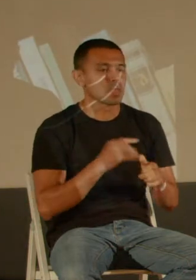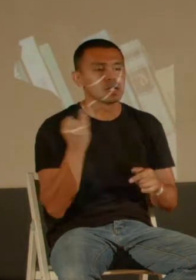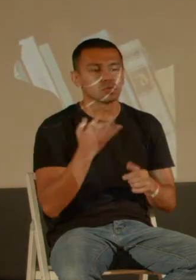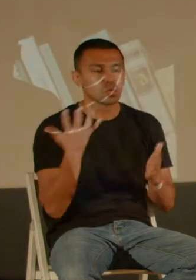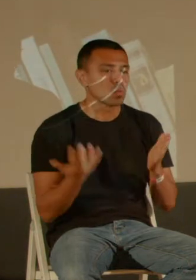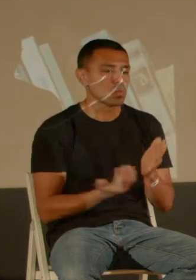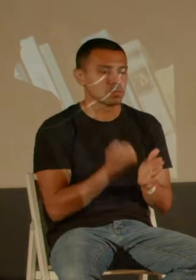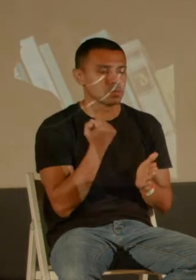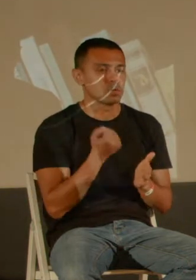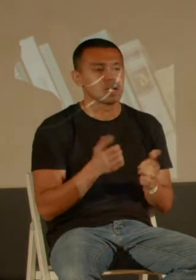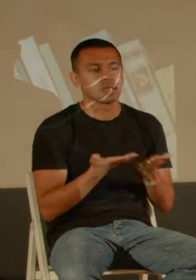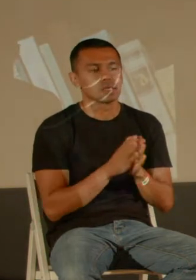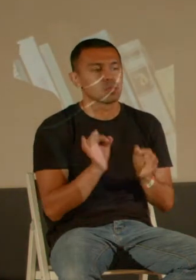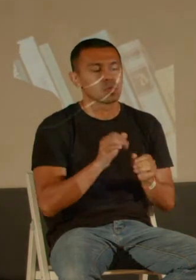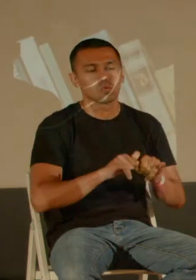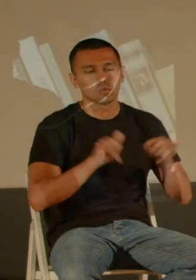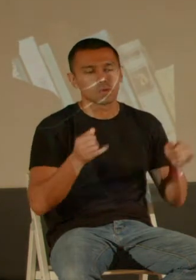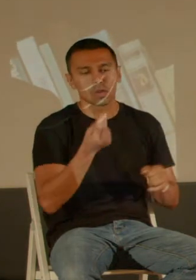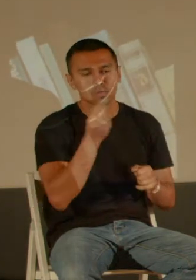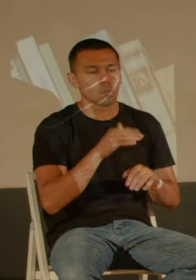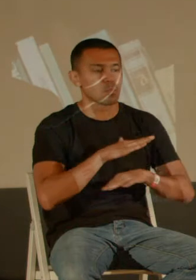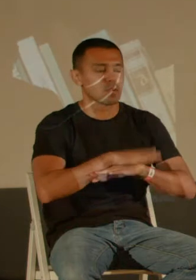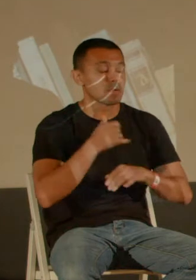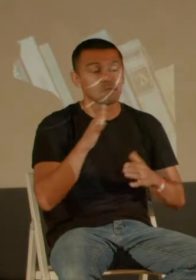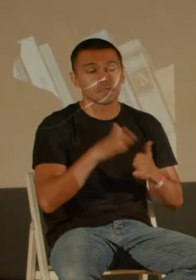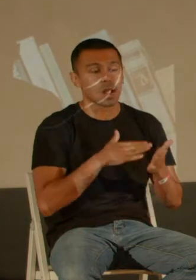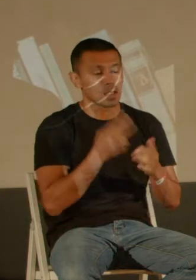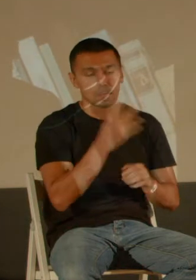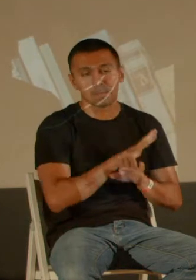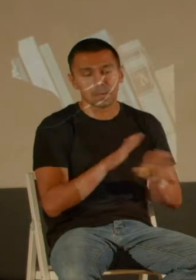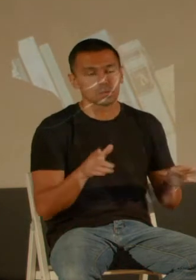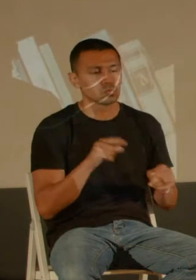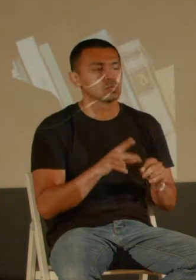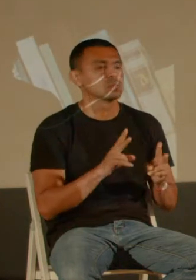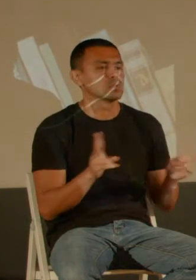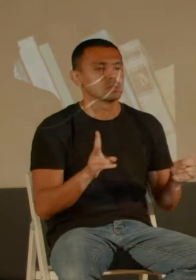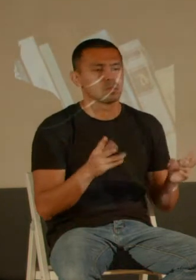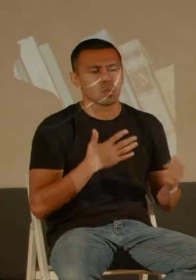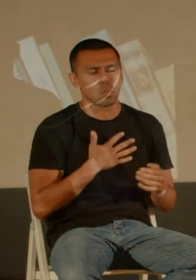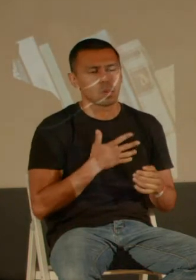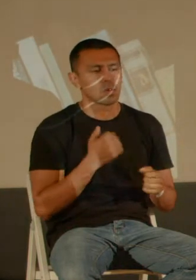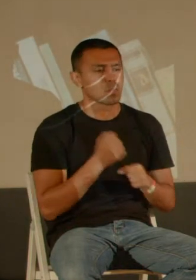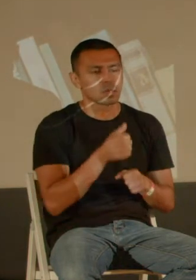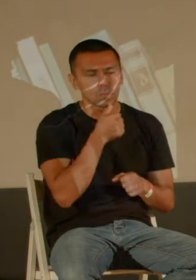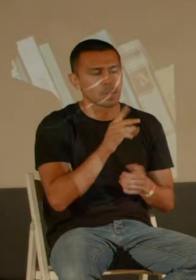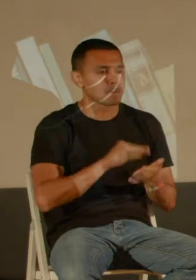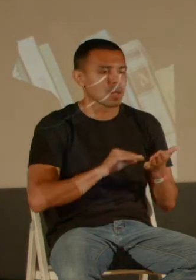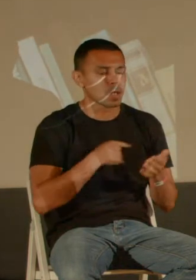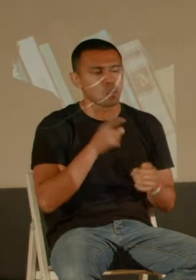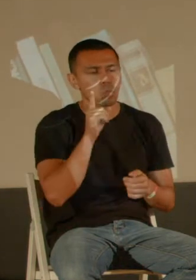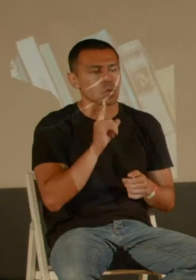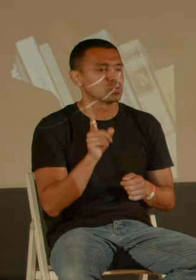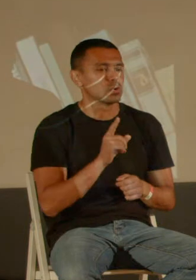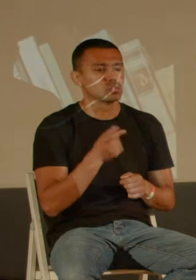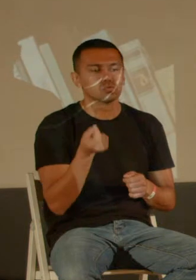історії успіху. Ну, книжки про розлади харчової поведінки ми взагалі не бачимо. Ну, тобто тут якось, по-моєму, робили спроби їх писати, але я поки